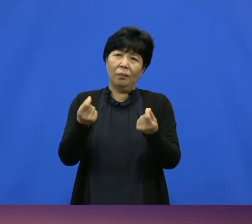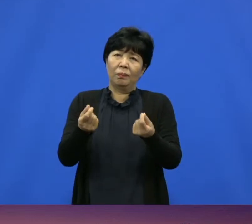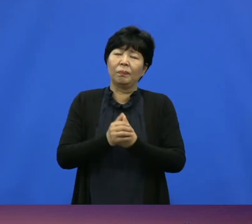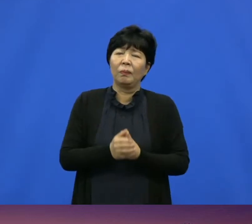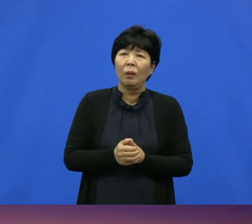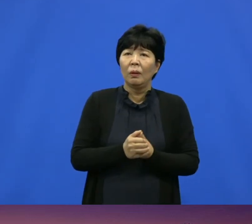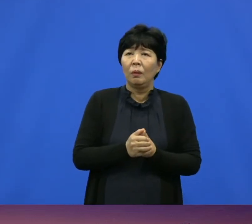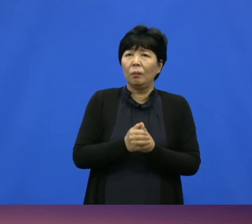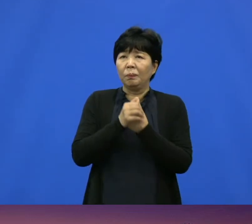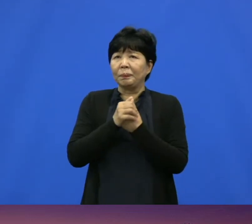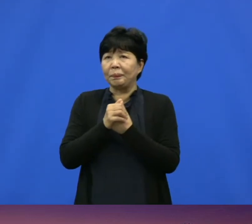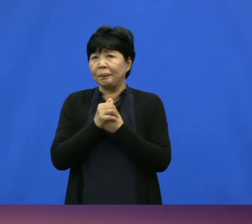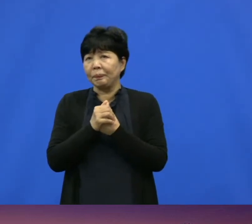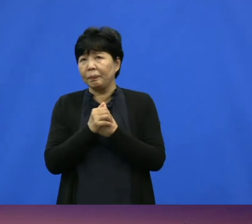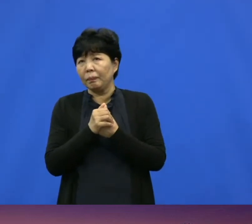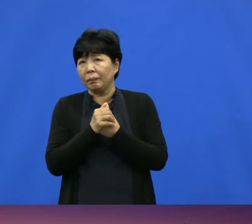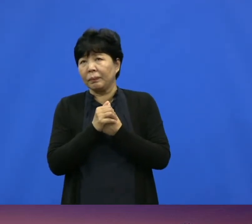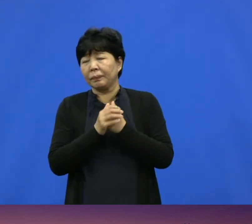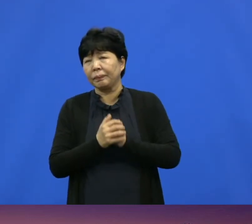복이라.